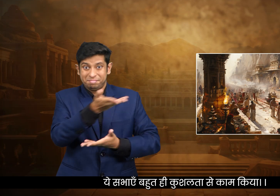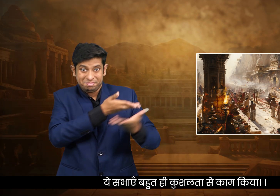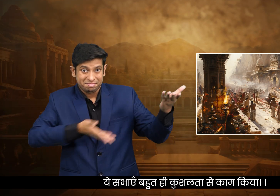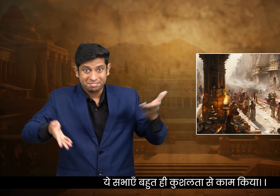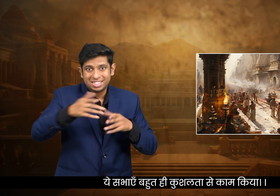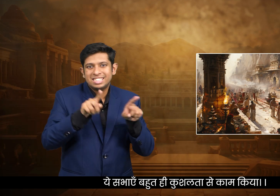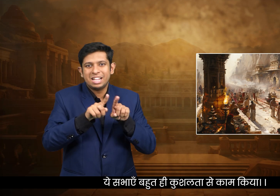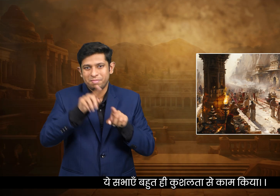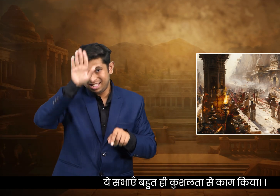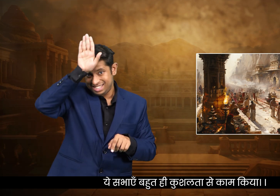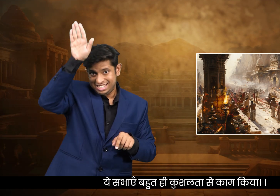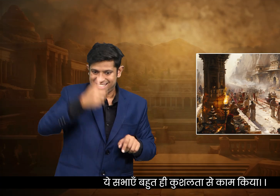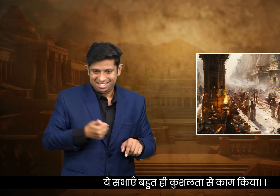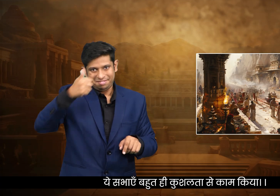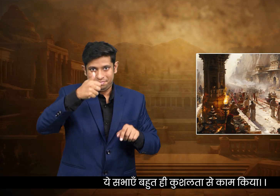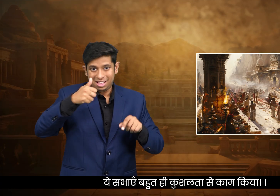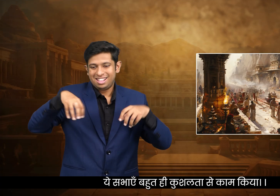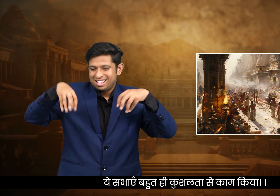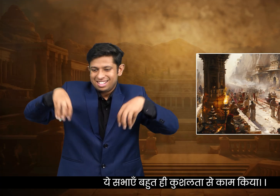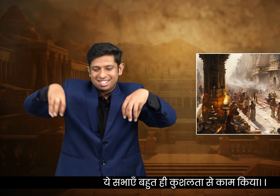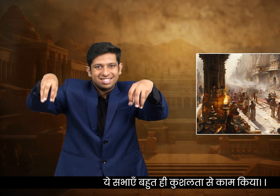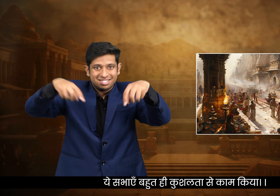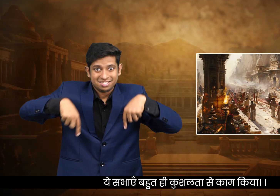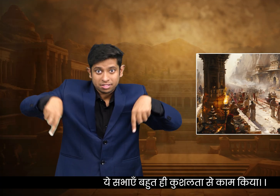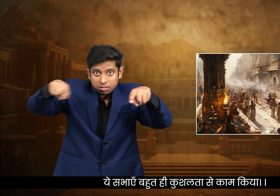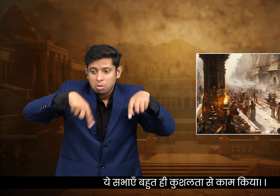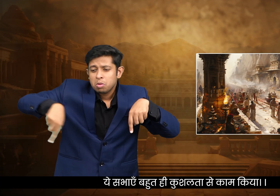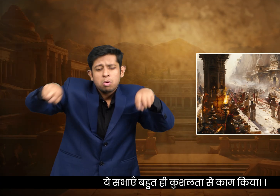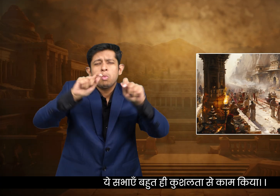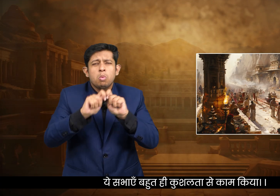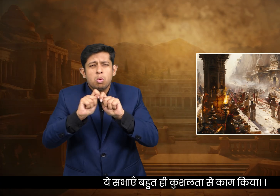ये सभाएं बहुत ही कुशलता से काम करती थीं।